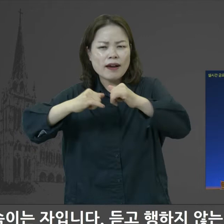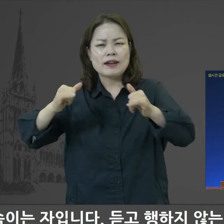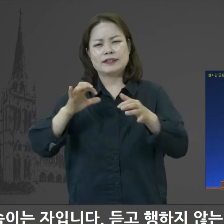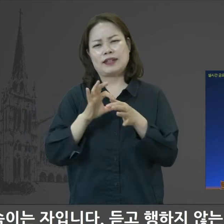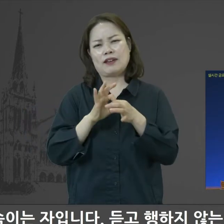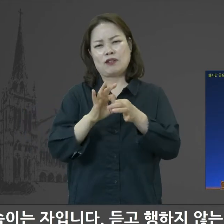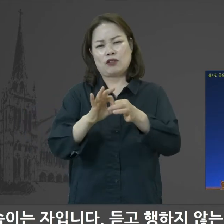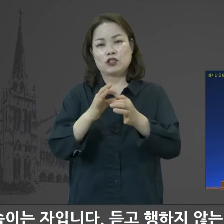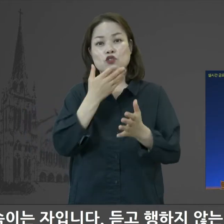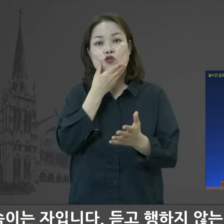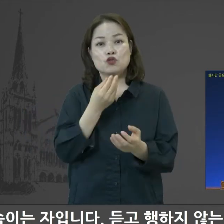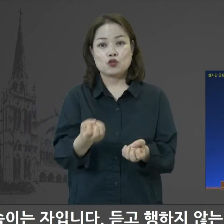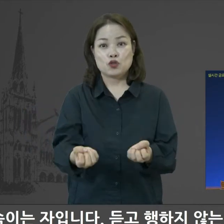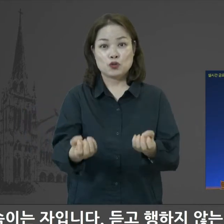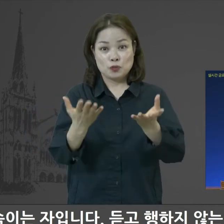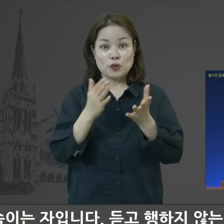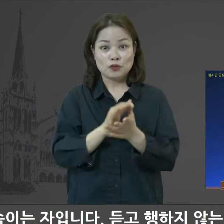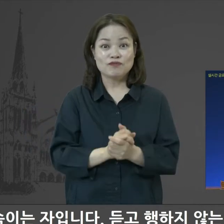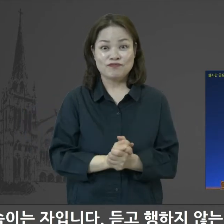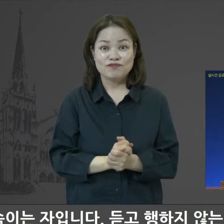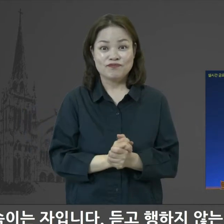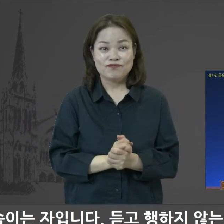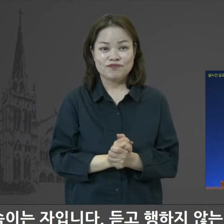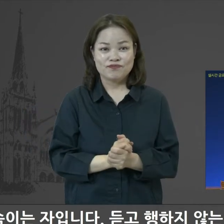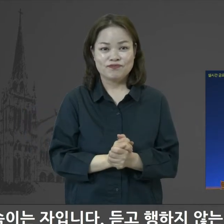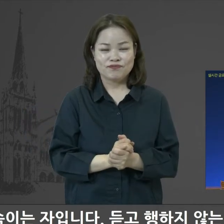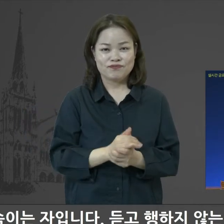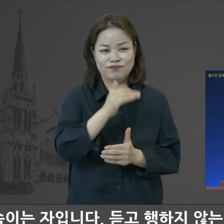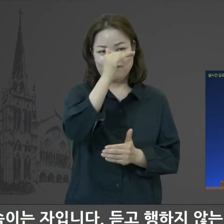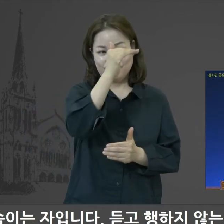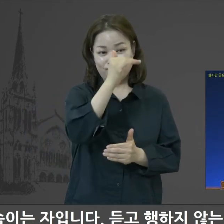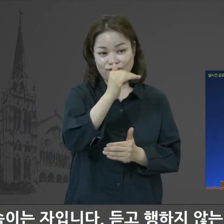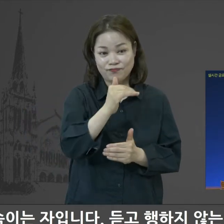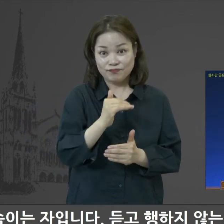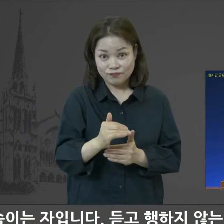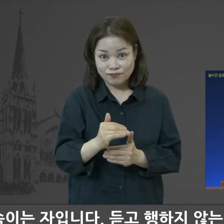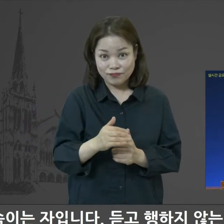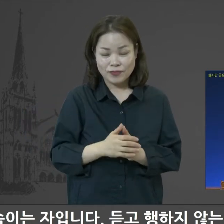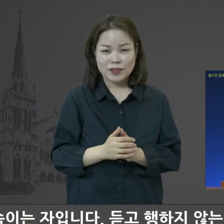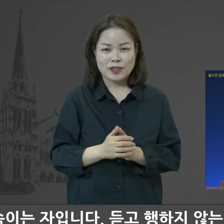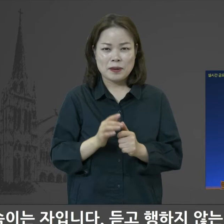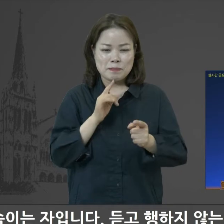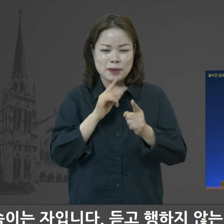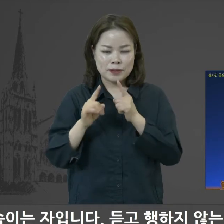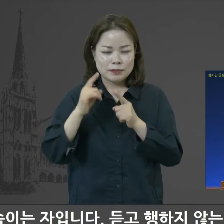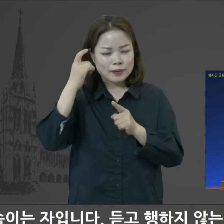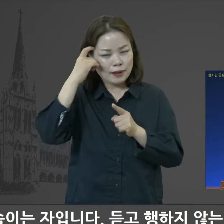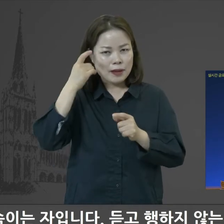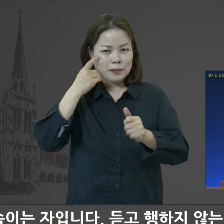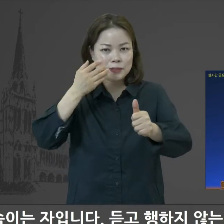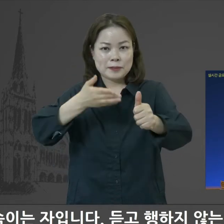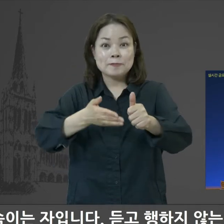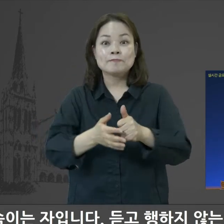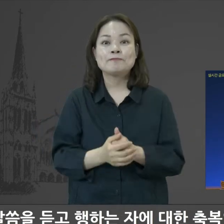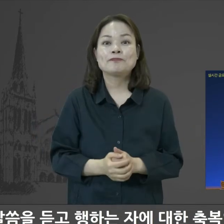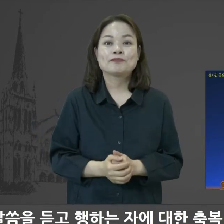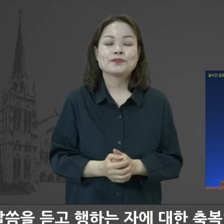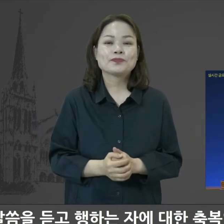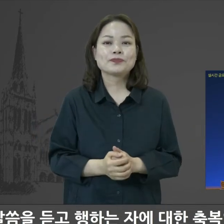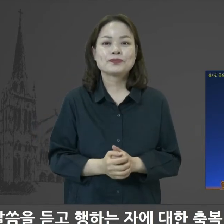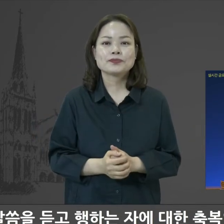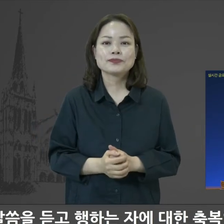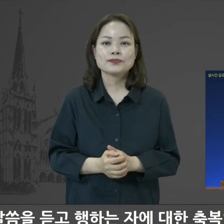관한 축복입니다. 이렇게 구조로 되어 있습니다. 이제 말씀 속으로 같이 들어가 봅니다.